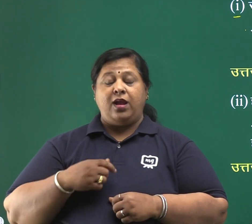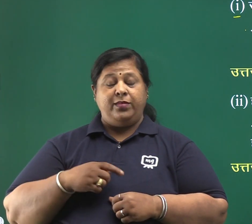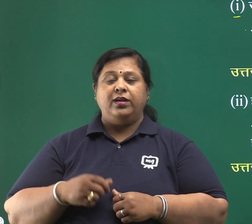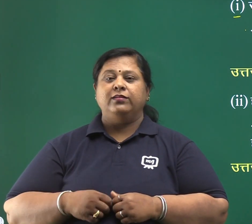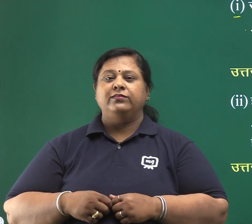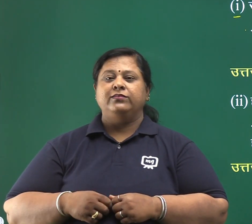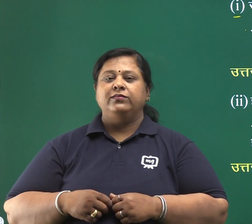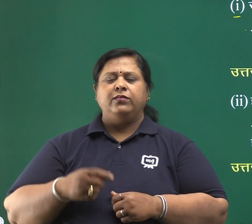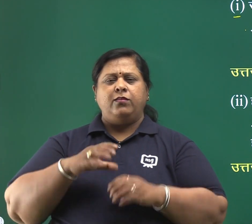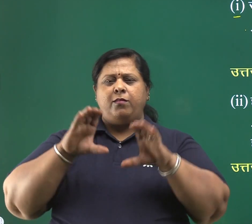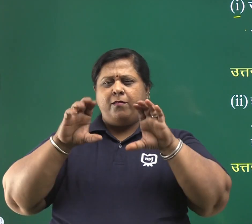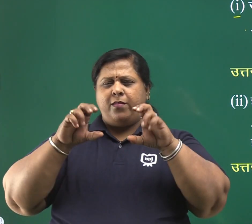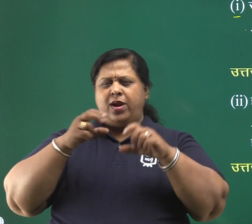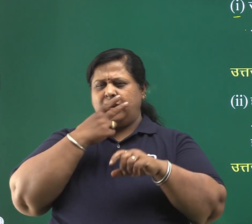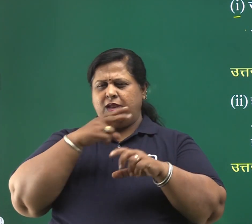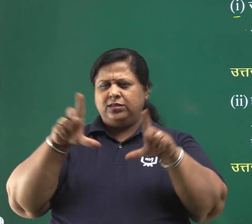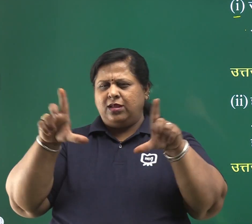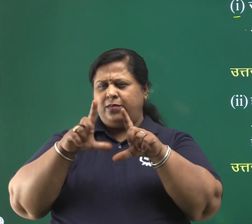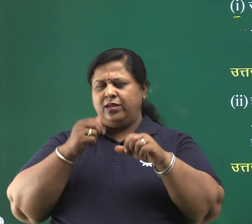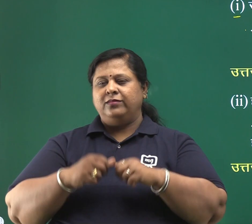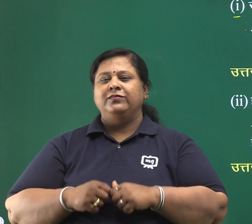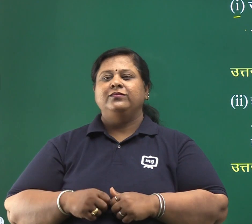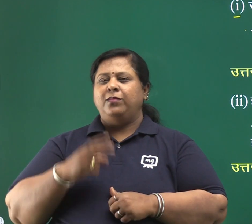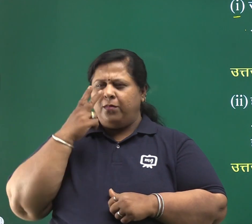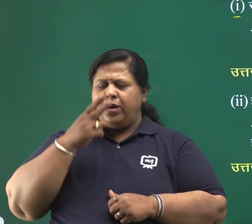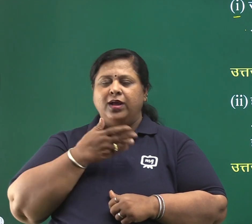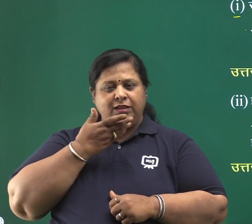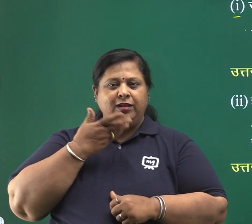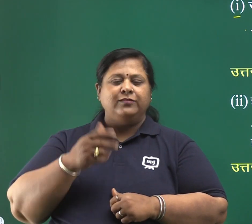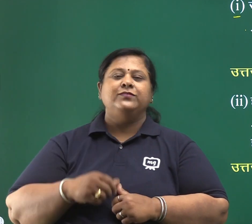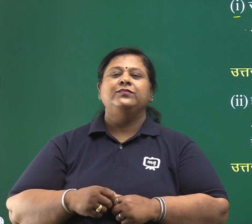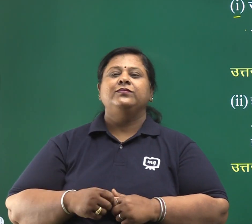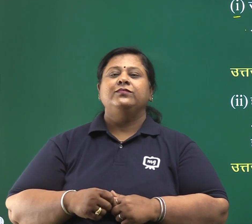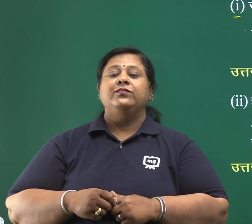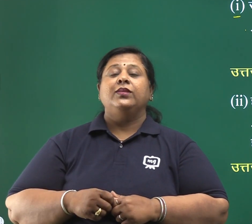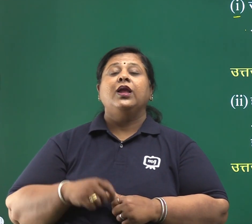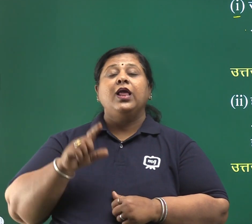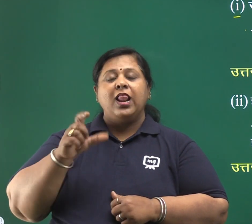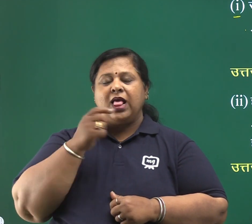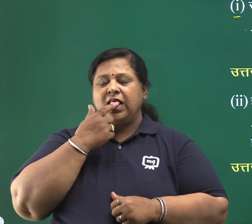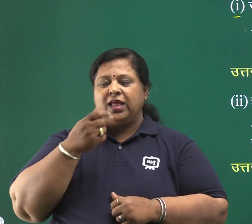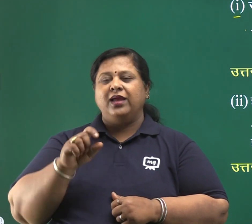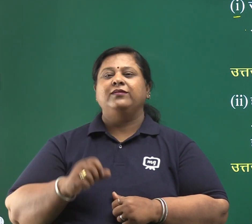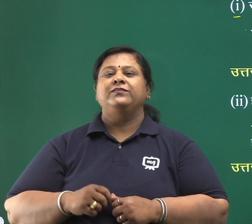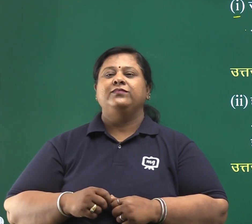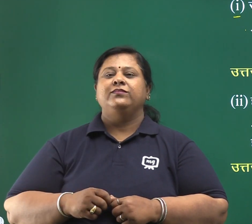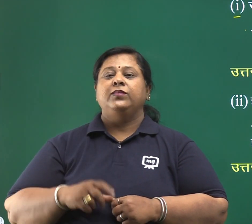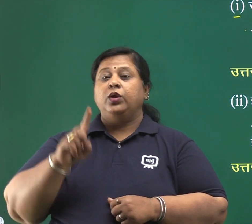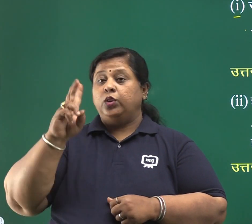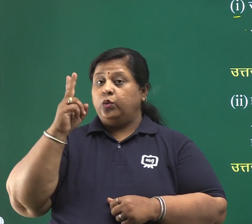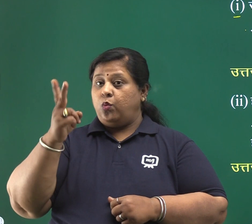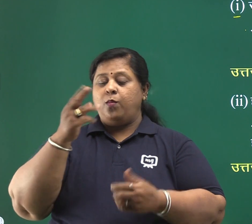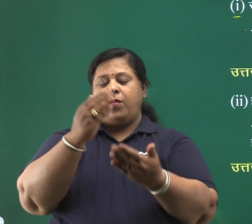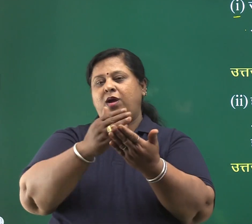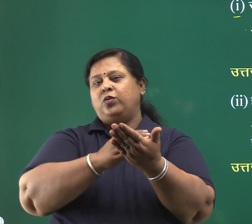हमने पाठ के सार में पढ़ा था कि रक्त के दो भाग